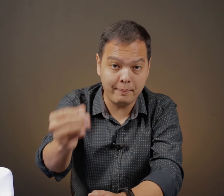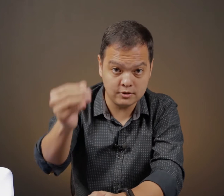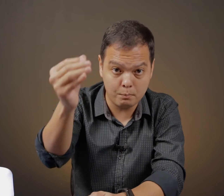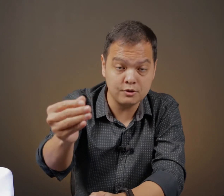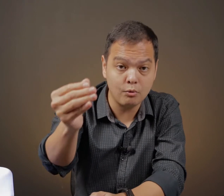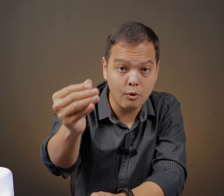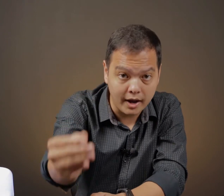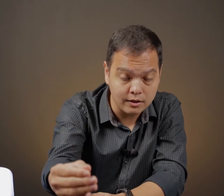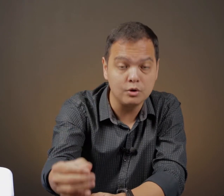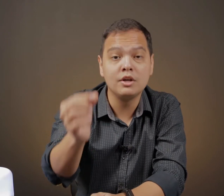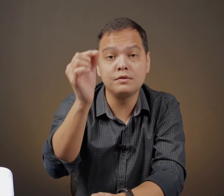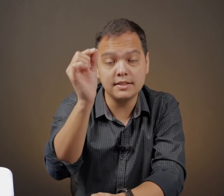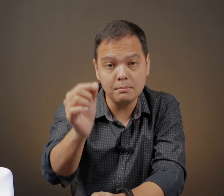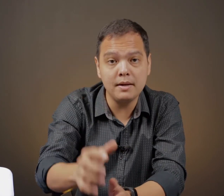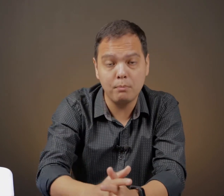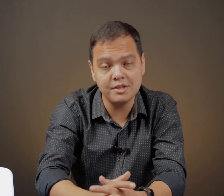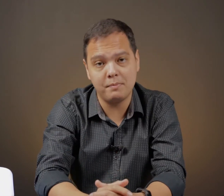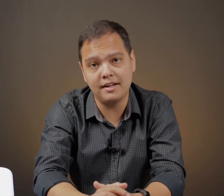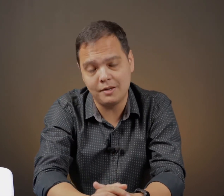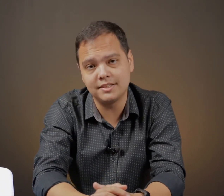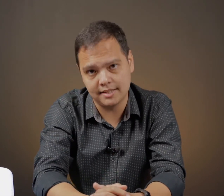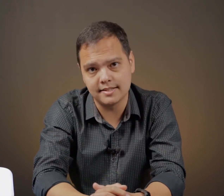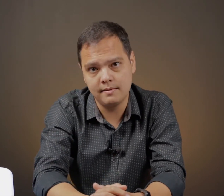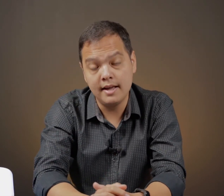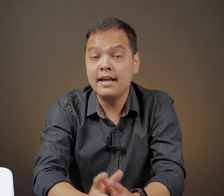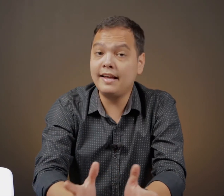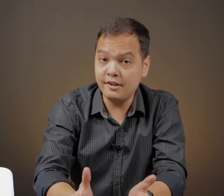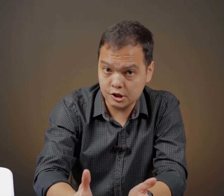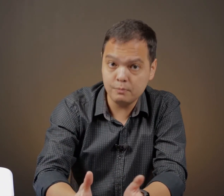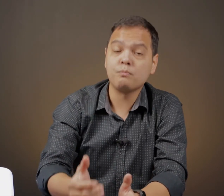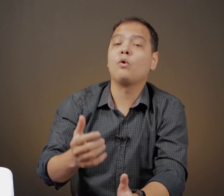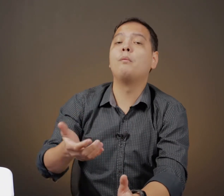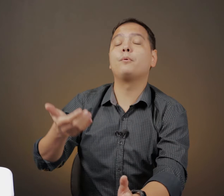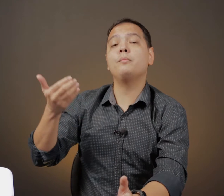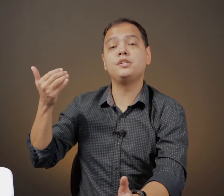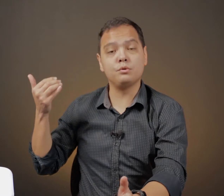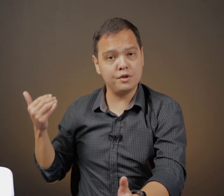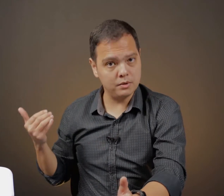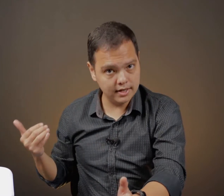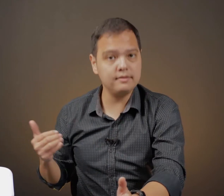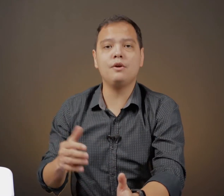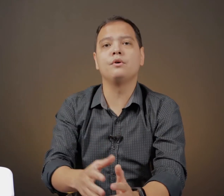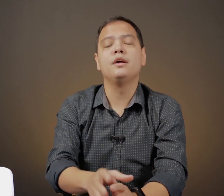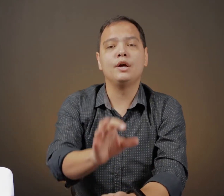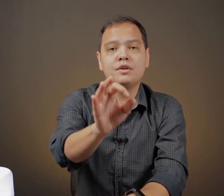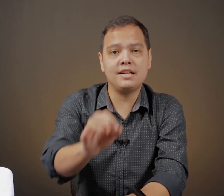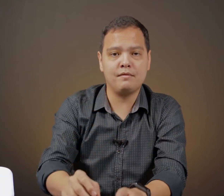passo a passo correto, você também pode aprender a língua de sinais. E além disso, como prometido no vídeo anterior, eu vou ensinar para você